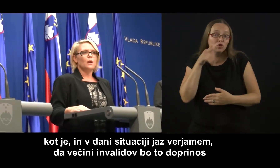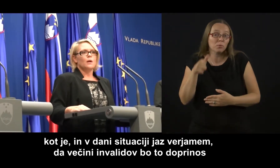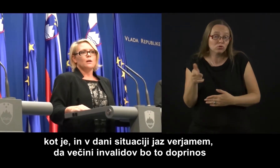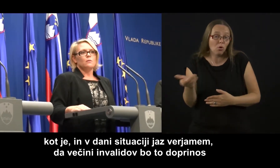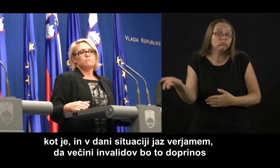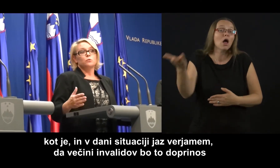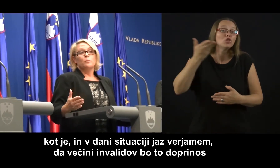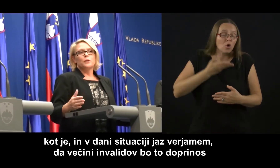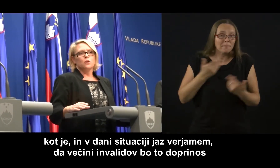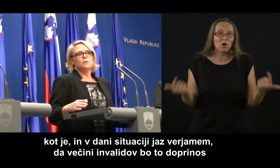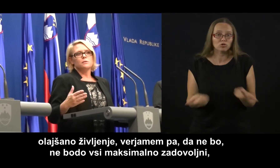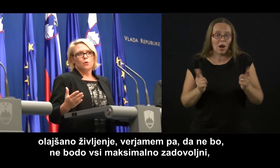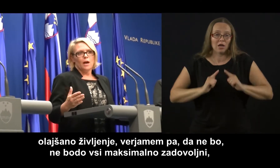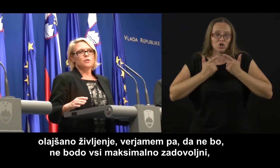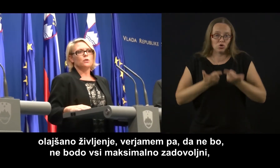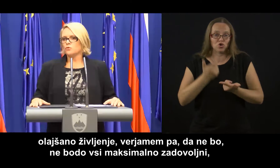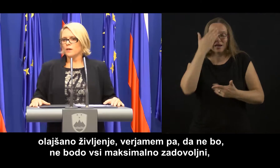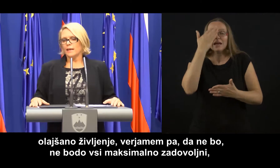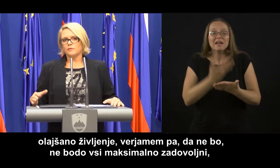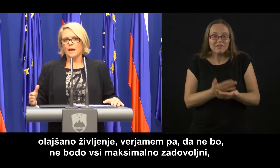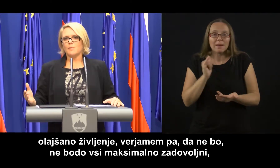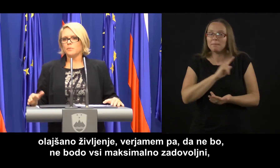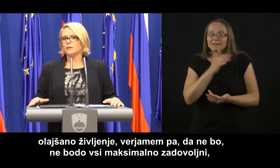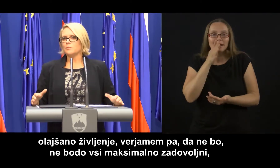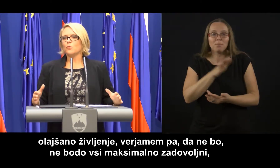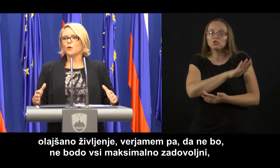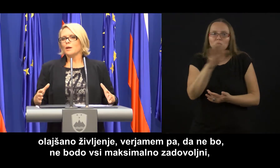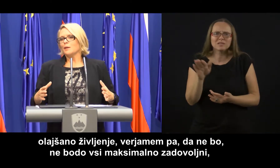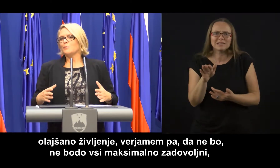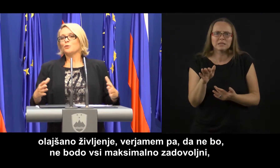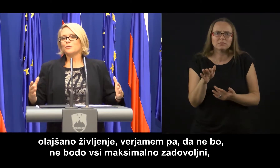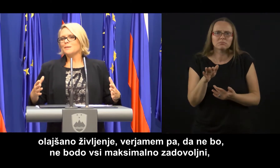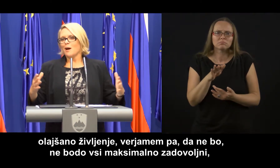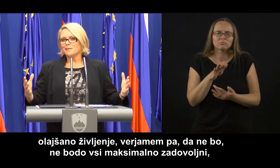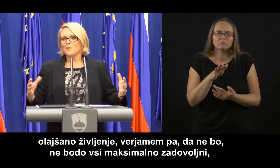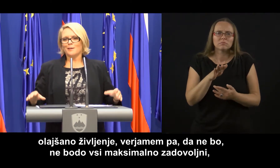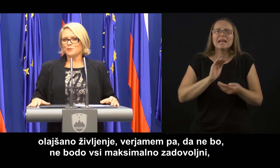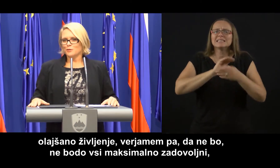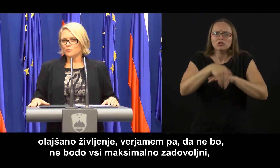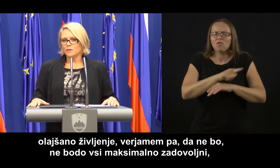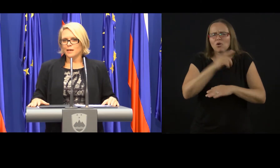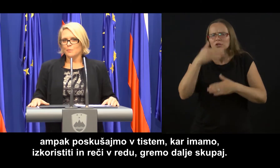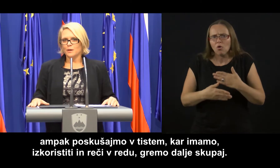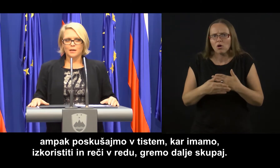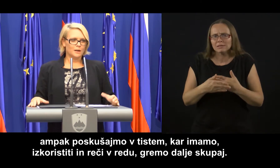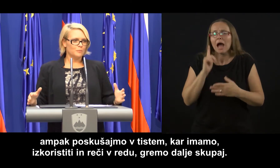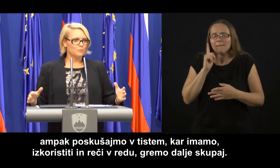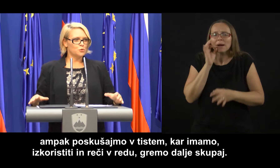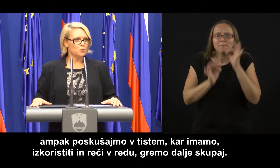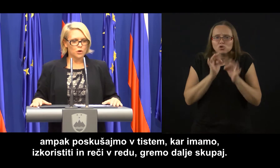to doprinos, olajšano življenje, verjamem pa, da ne bodo vsi maksimalno zadovoljni,